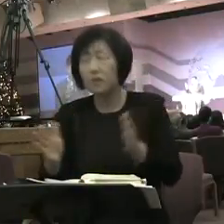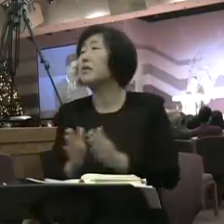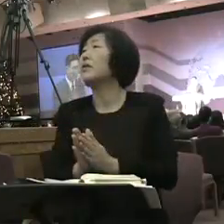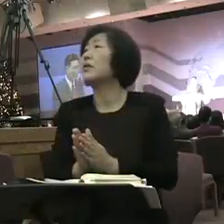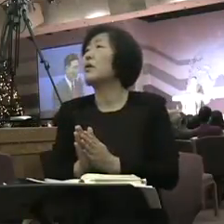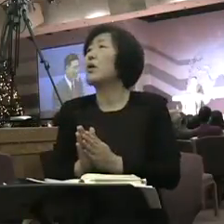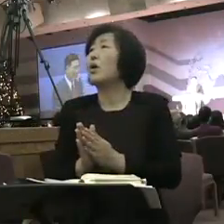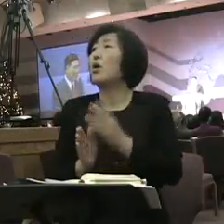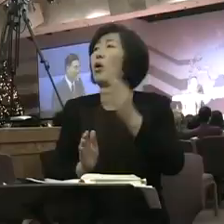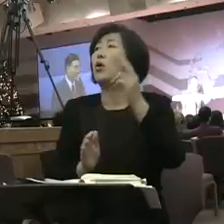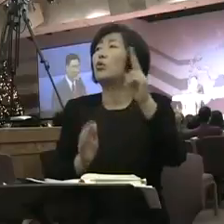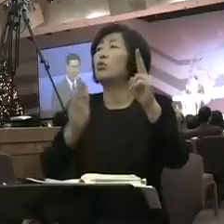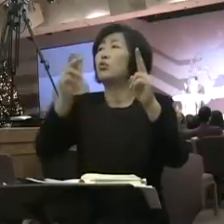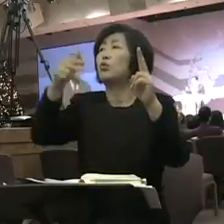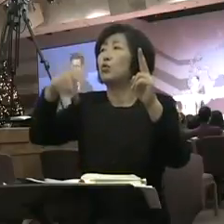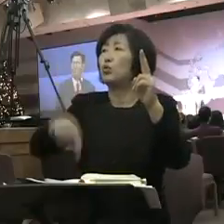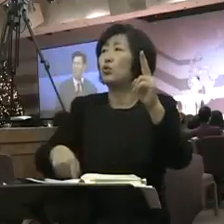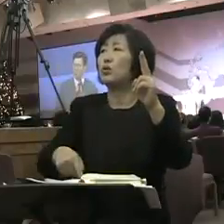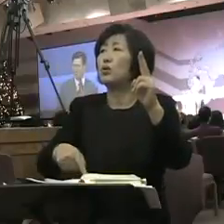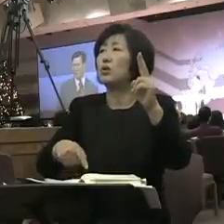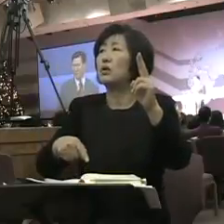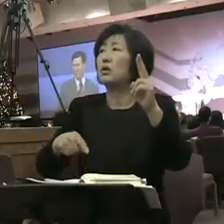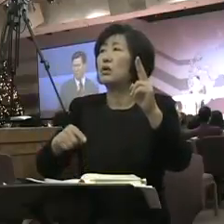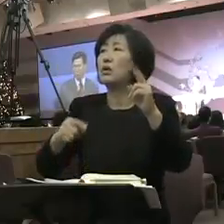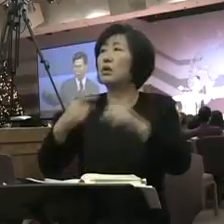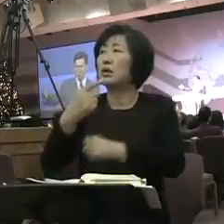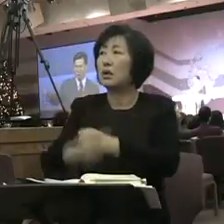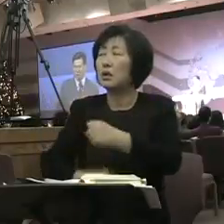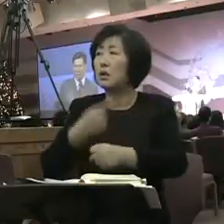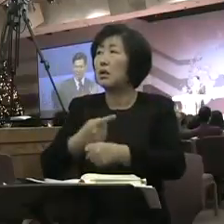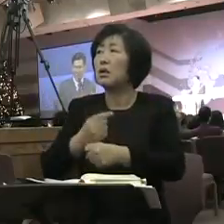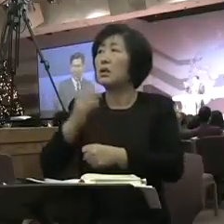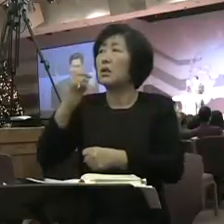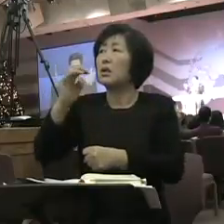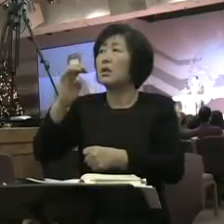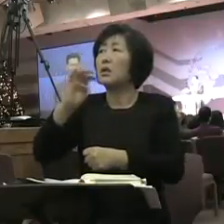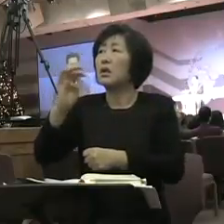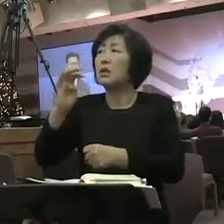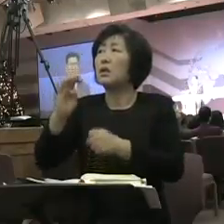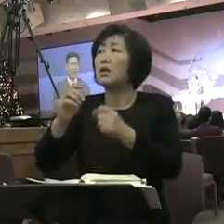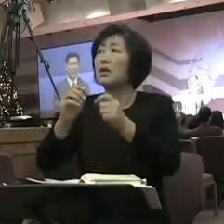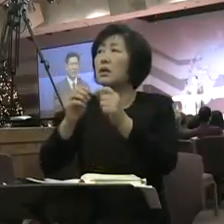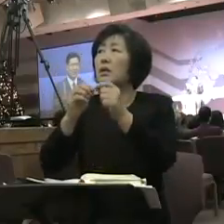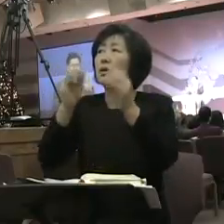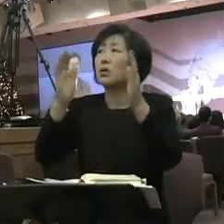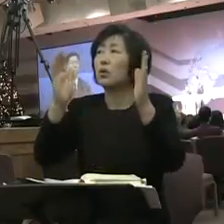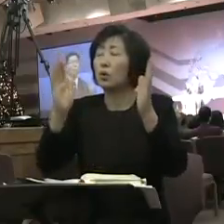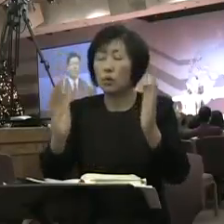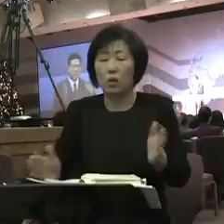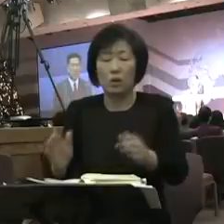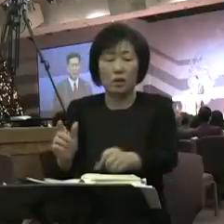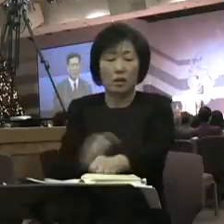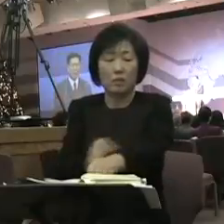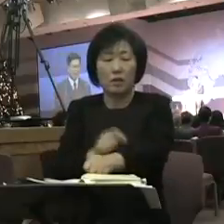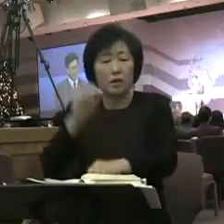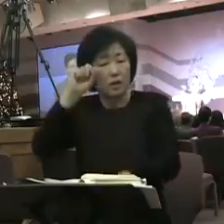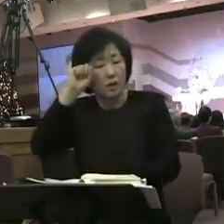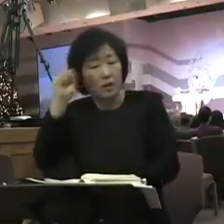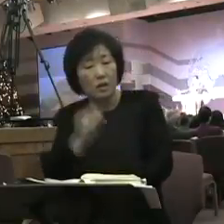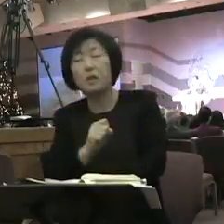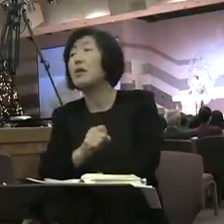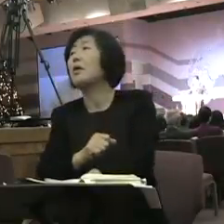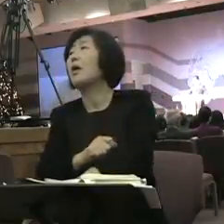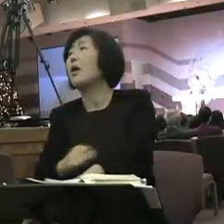그들은요 2주가 아닙니다. 1년에 40일을 드립니다. 부활절 이전에 40일 동안 하나님께 이 특별한 새벽기도,